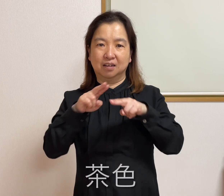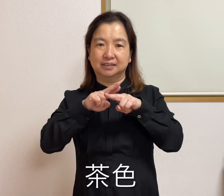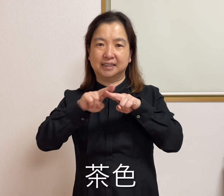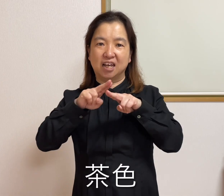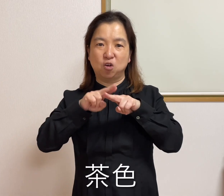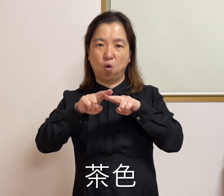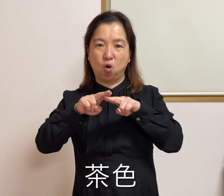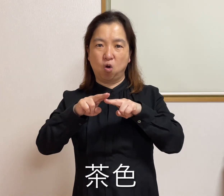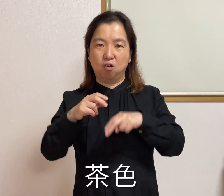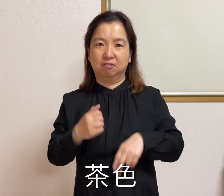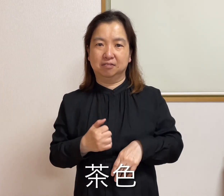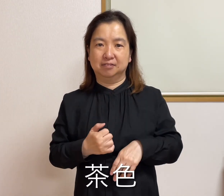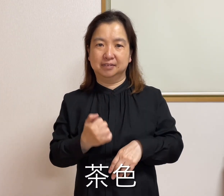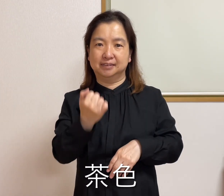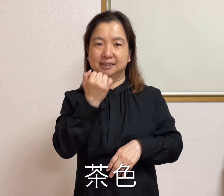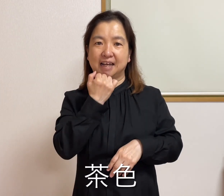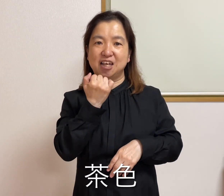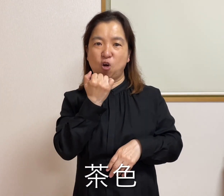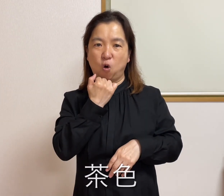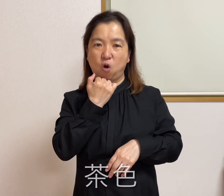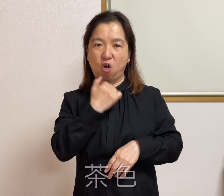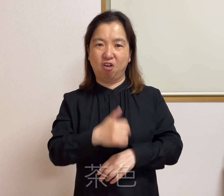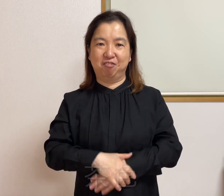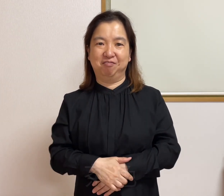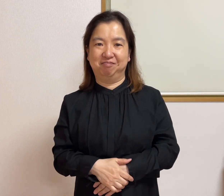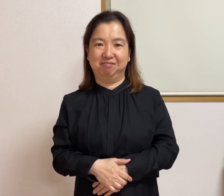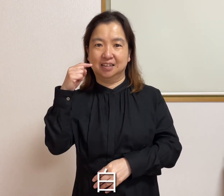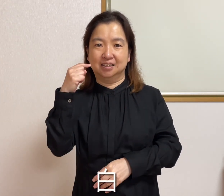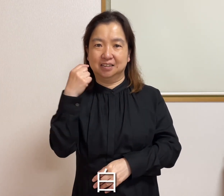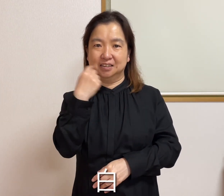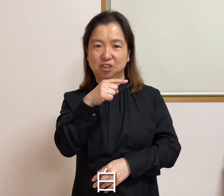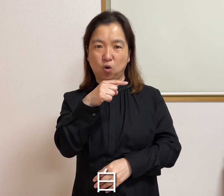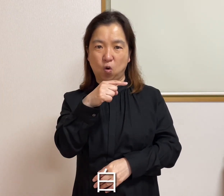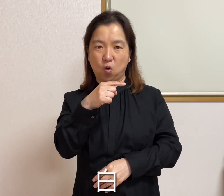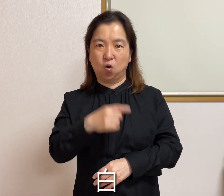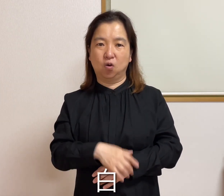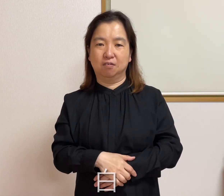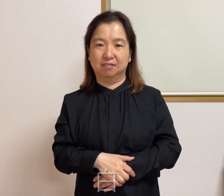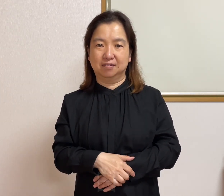茶色、茶色、白、